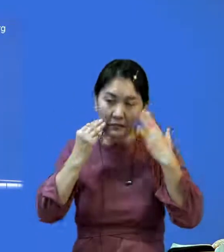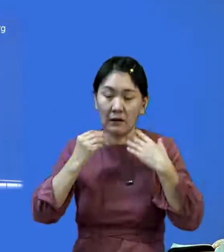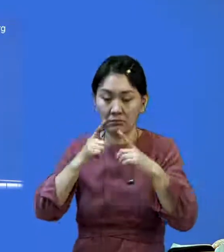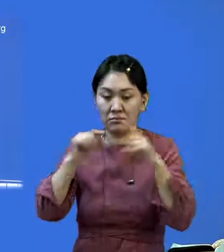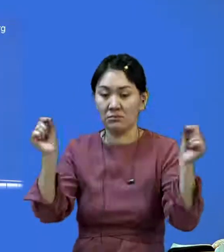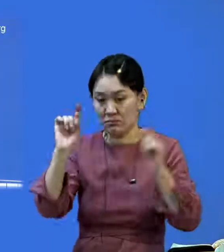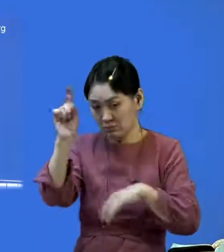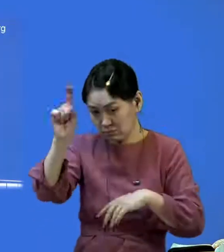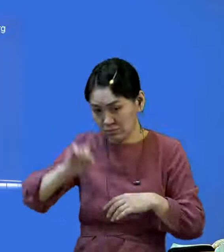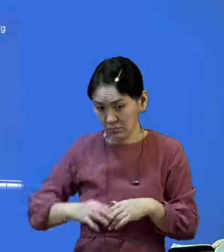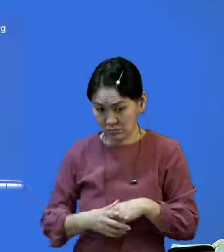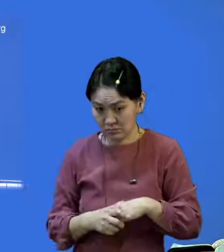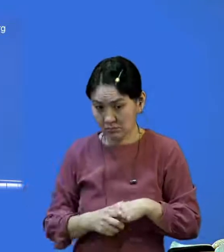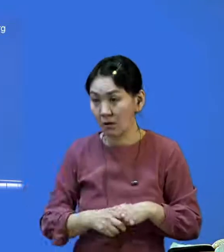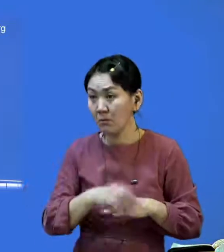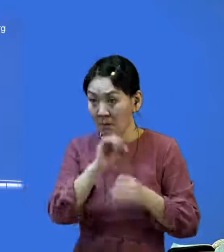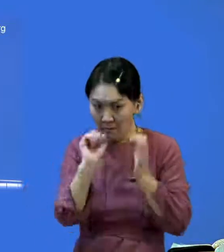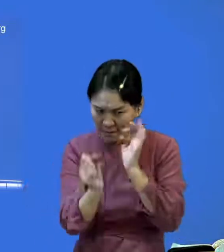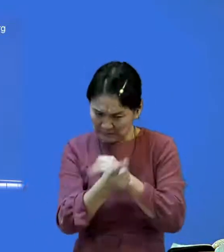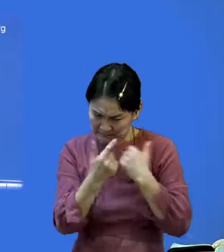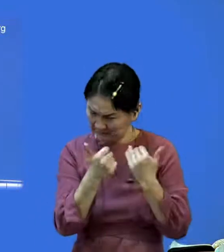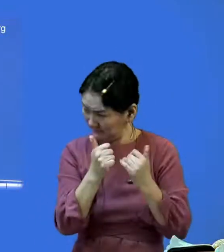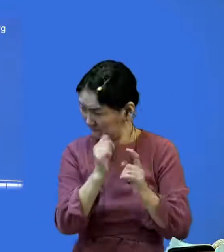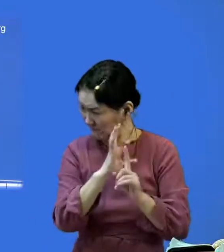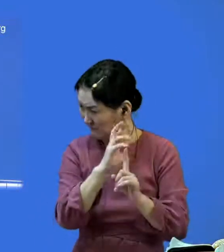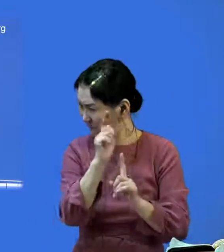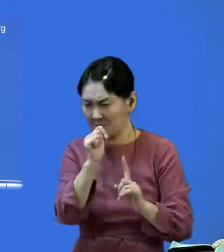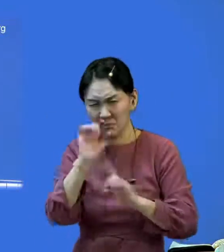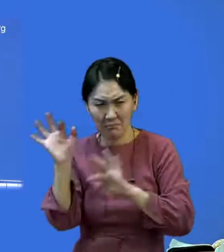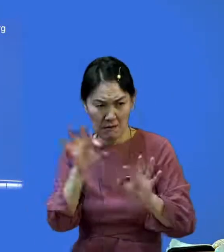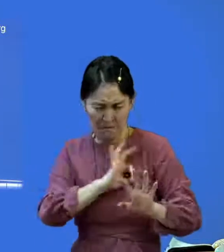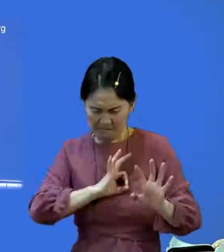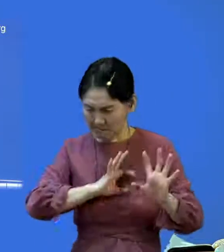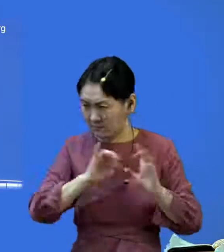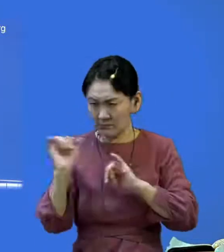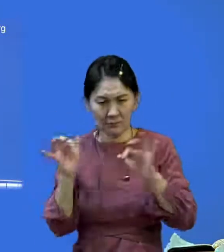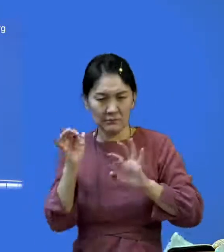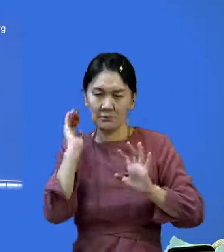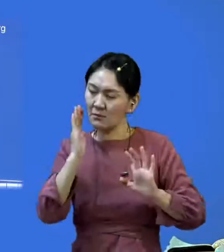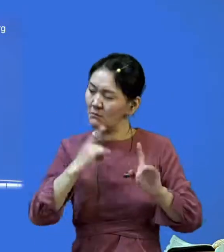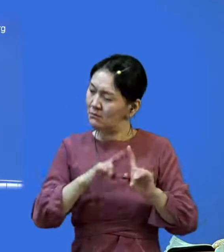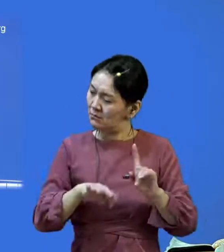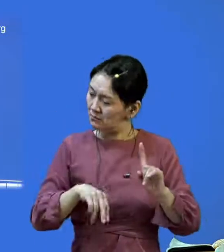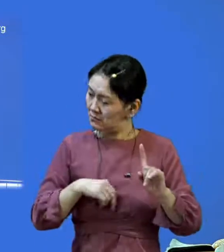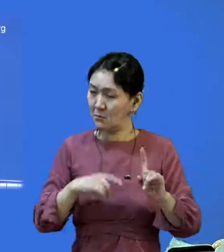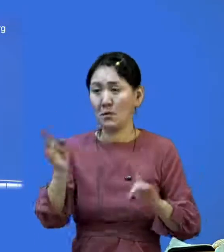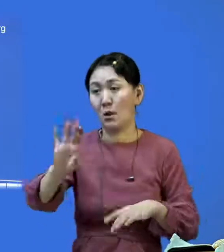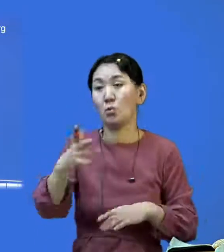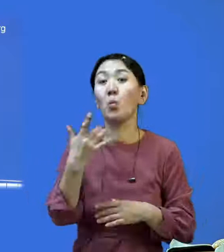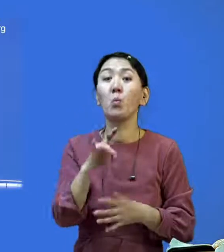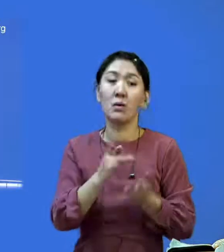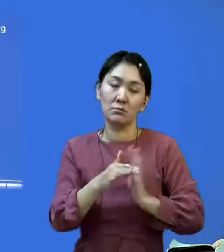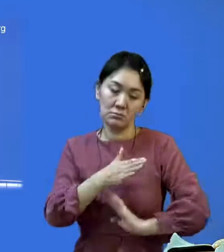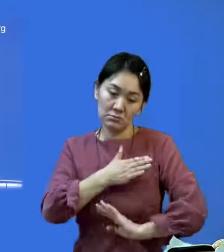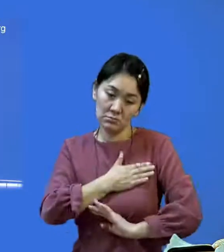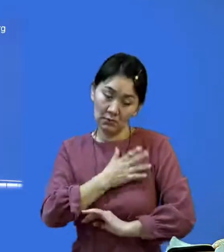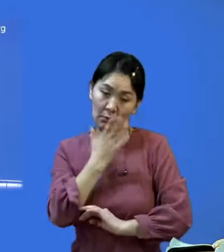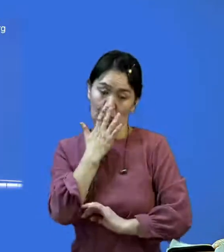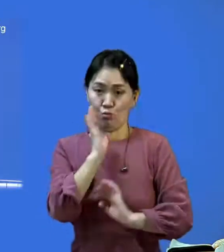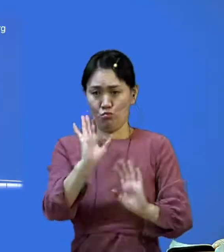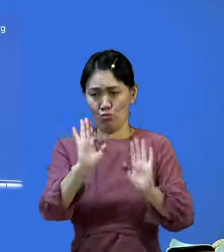Онцгой хүүхэд болгох гэдэггүй, зүгээр Христ итгэгч хүмүүс, зүгээр жирийн хүн болгох хэрэгтэй. Христ итгэгч хүн болгох